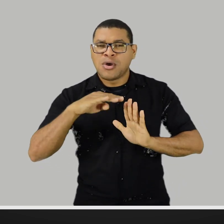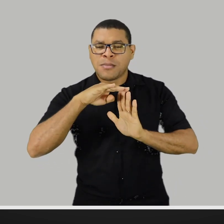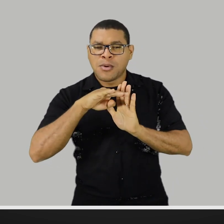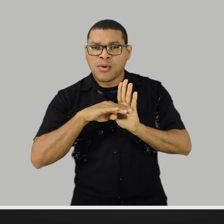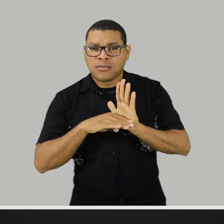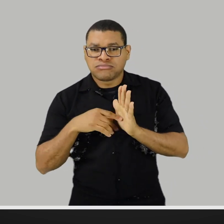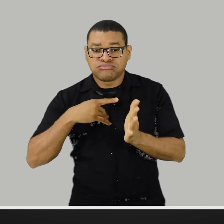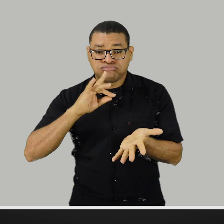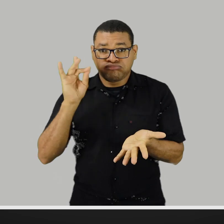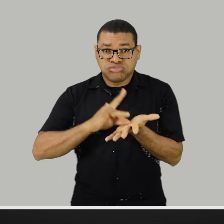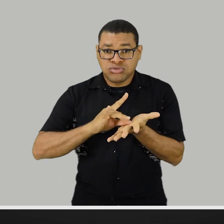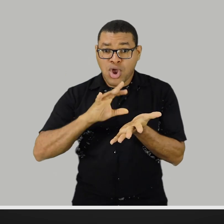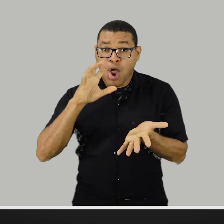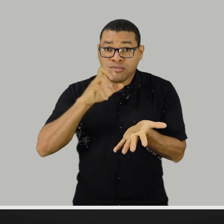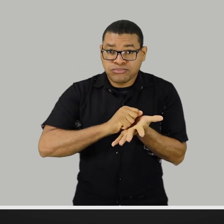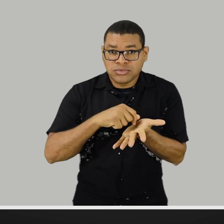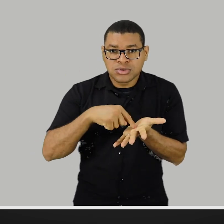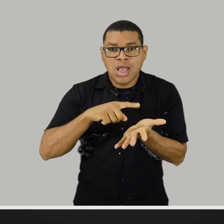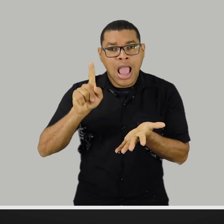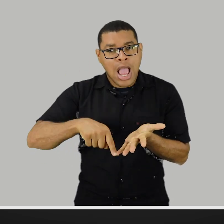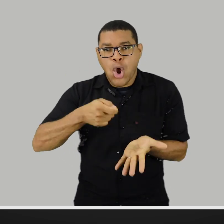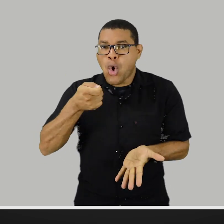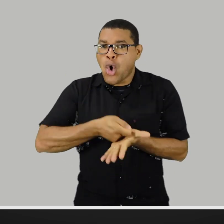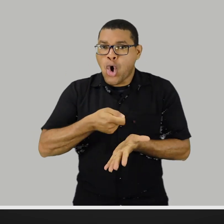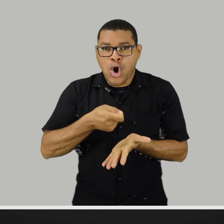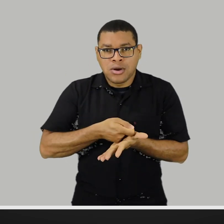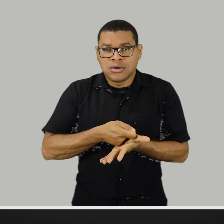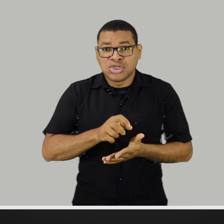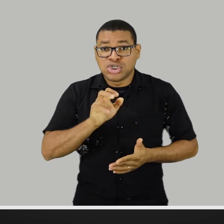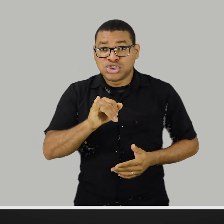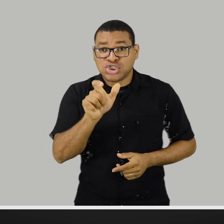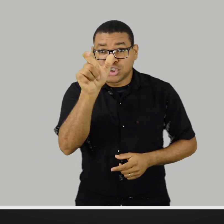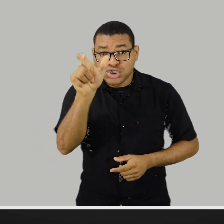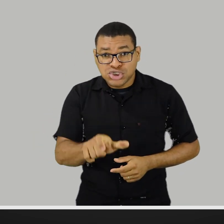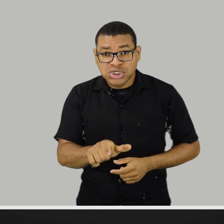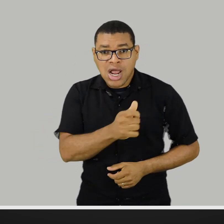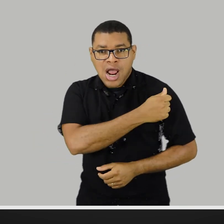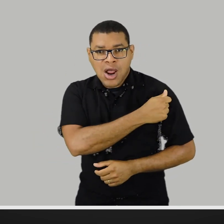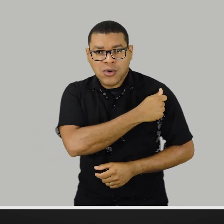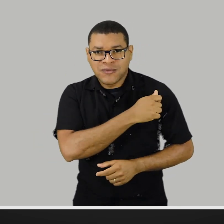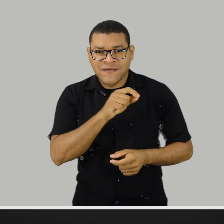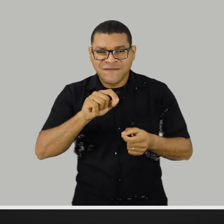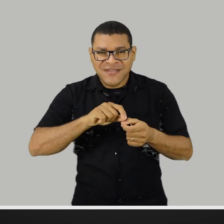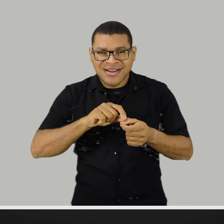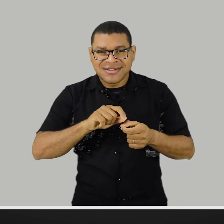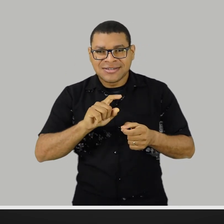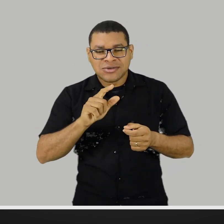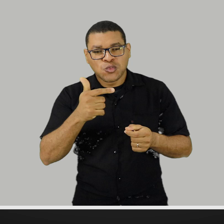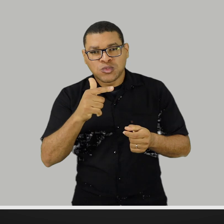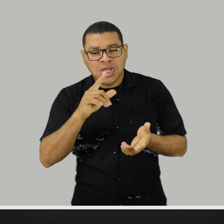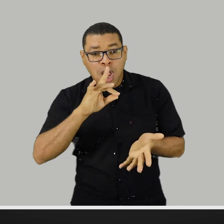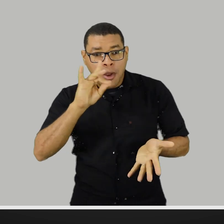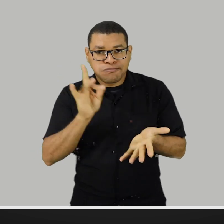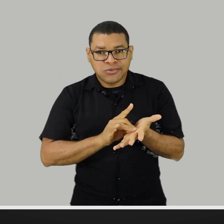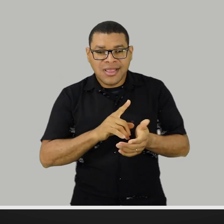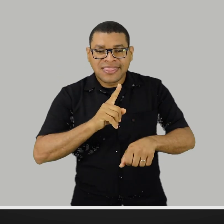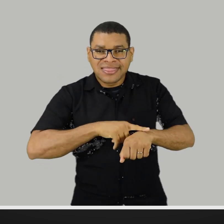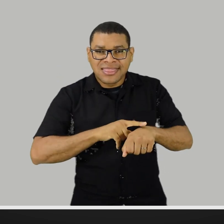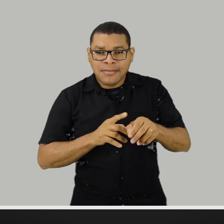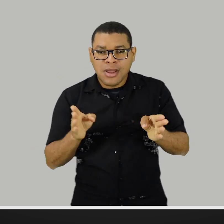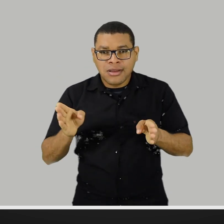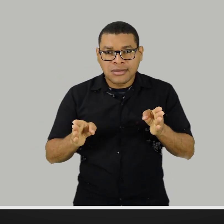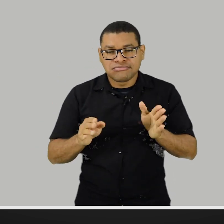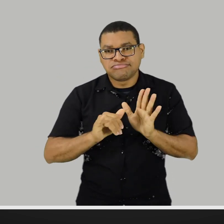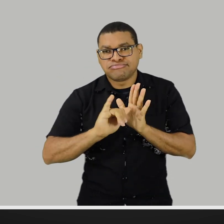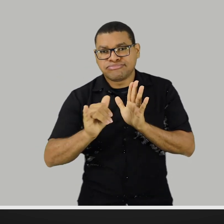o procedimento de confirmação da matrícula é obrigatório E caso o aluno não efetue no prazo previsto no